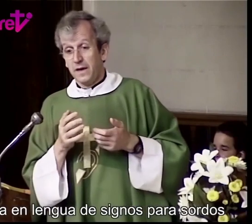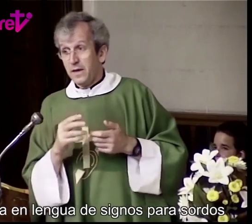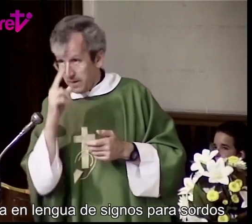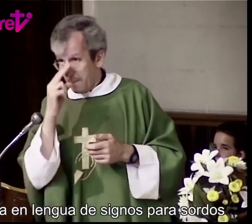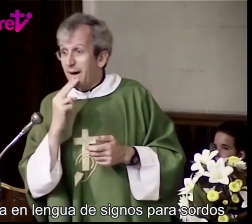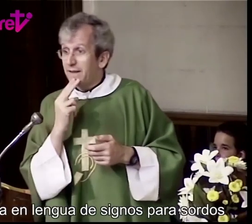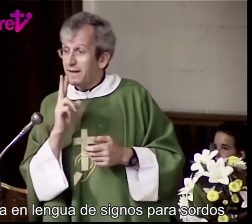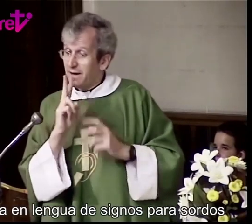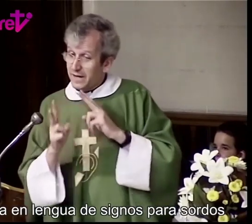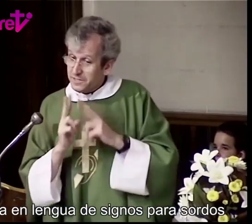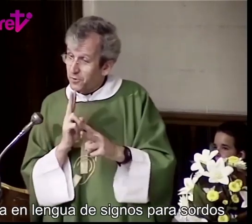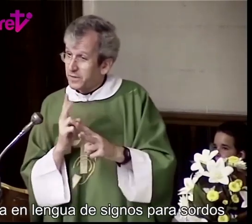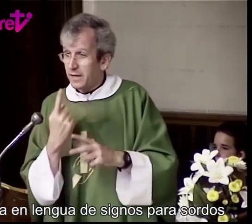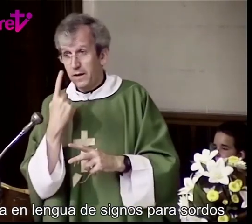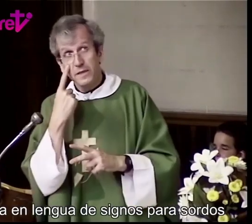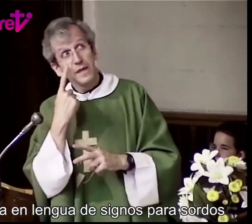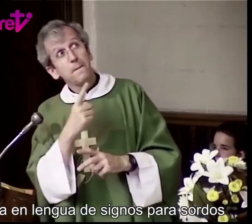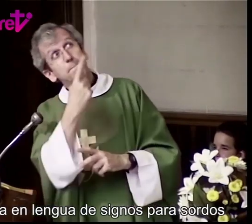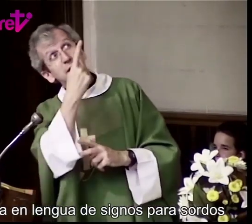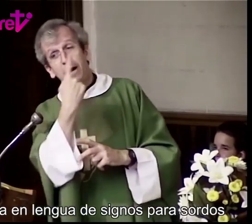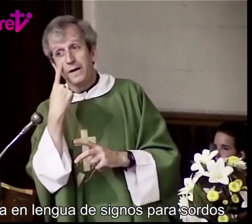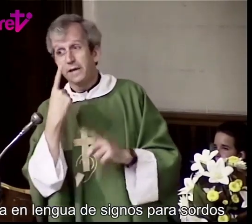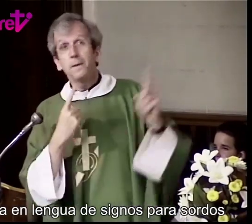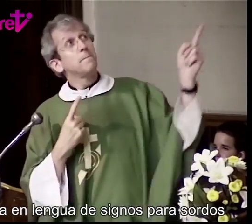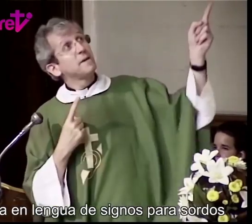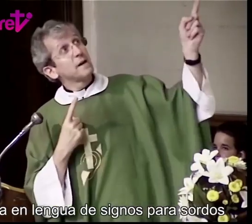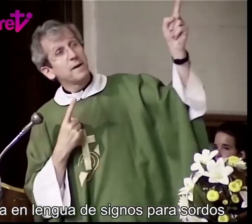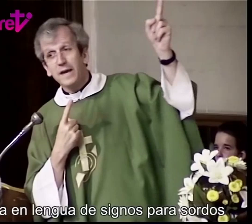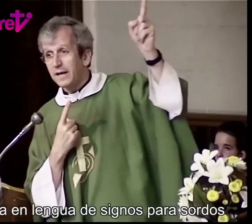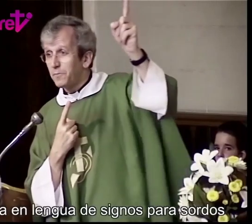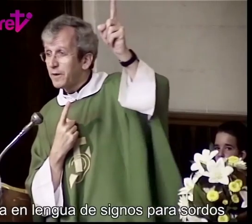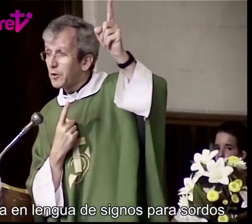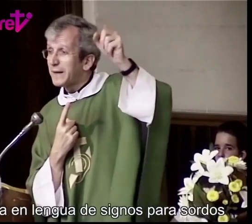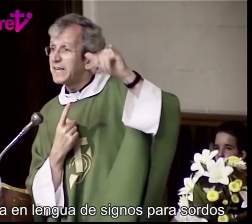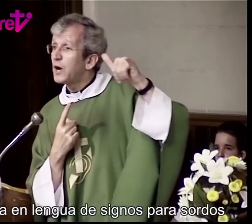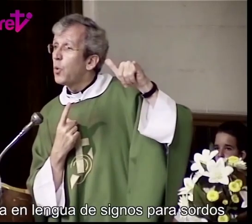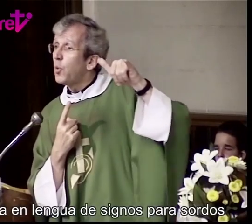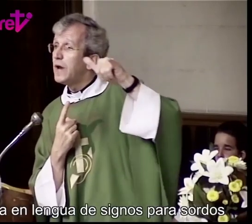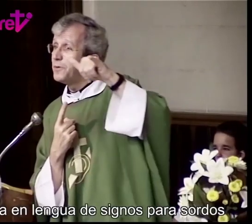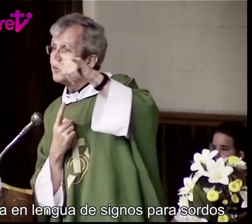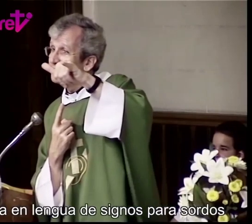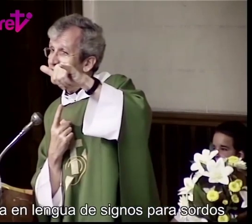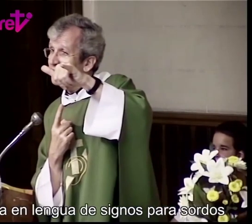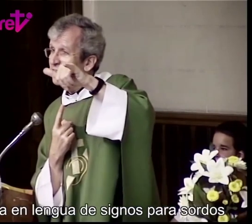Y el padre le responde, dice, mira, veía en aquel momento pasar un avión.